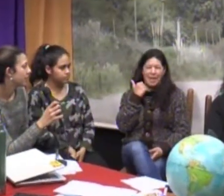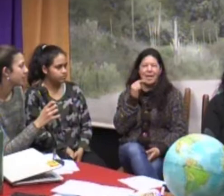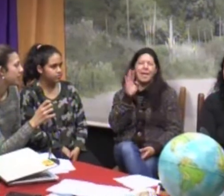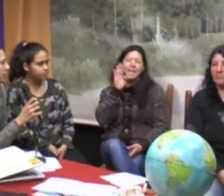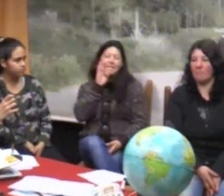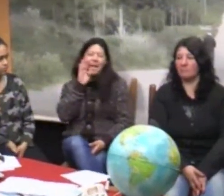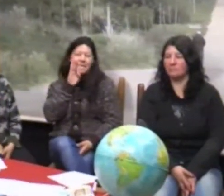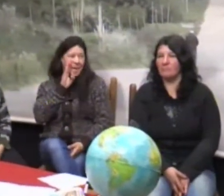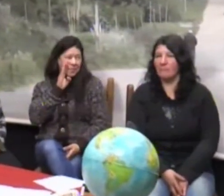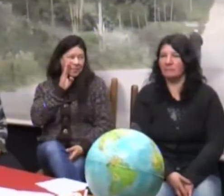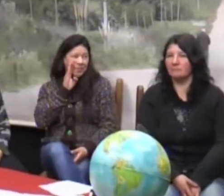Papá, mamá